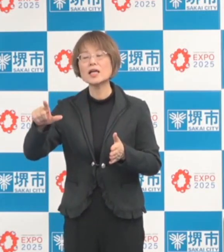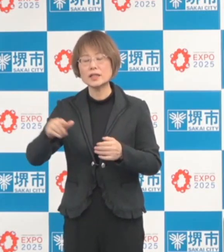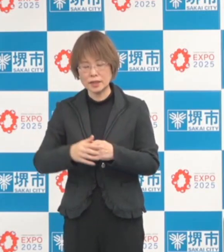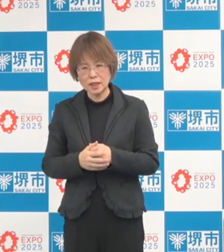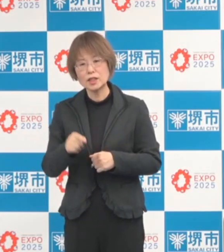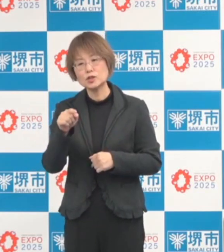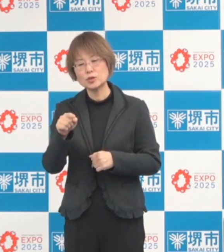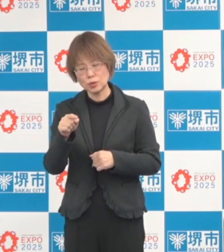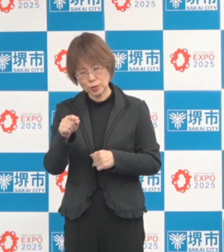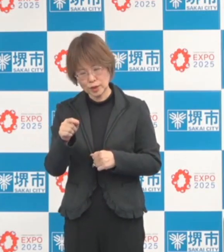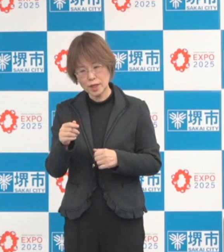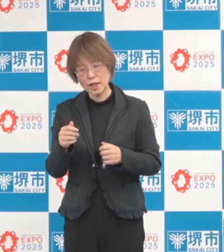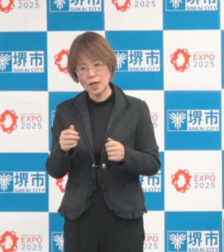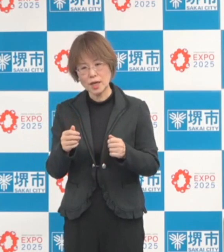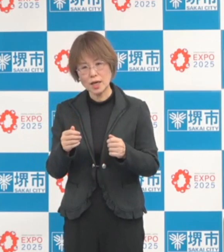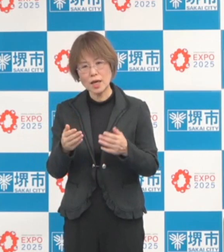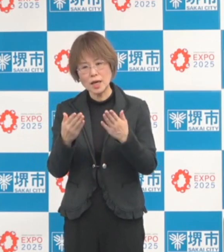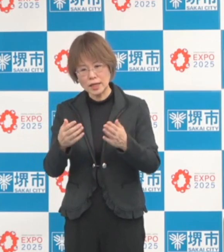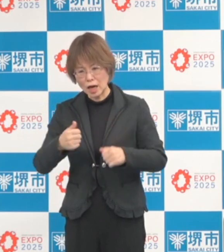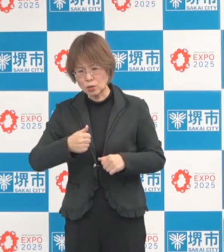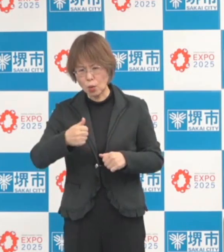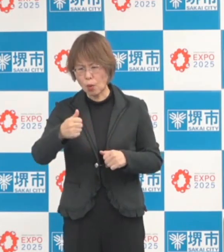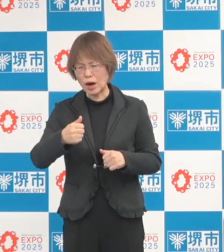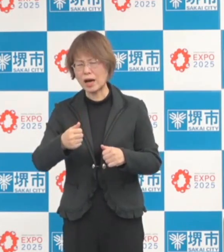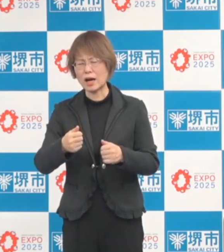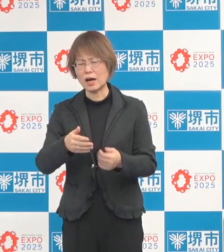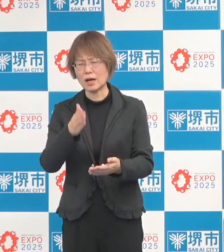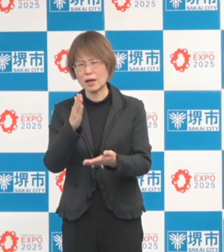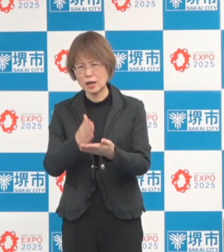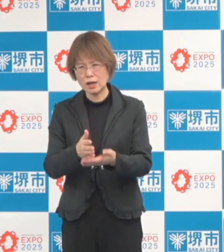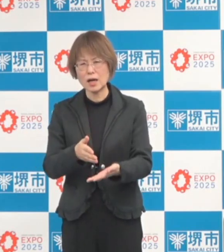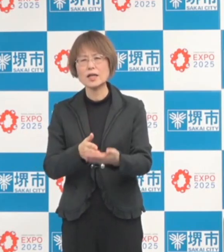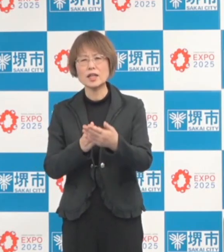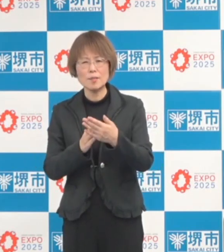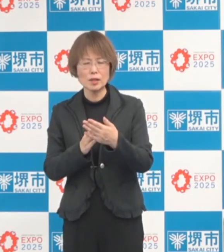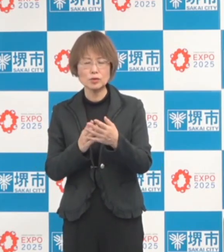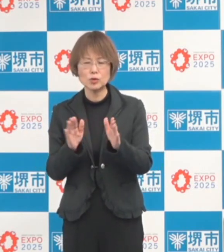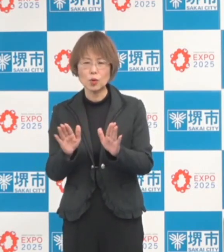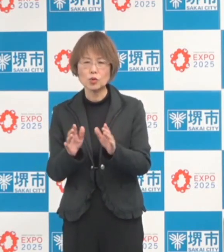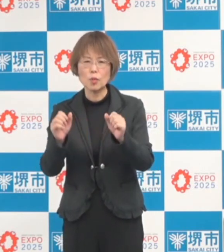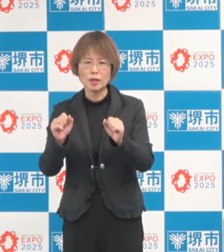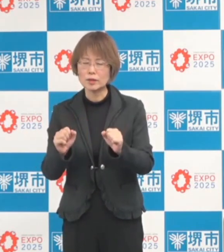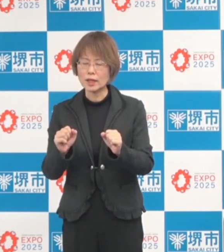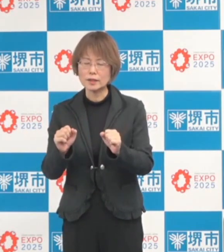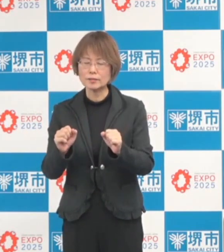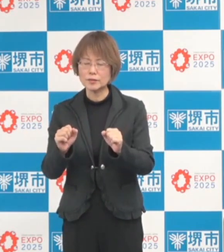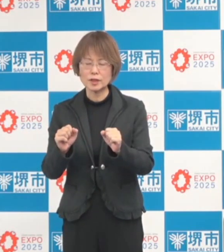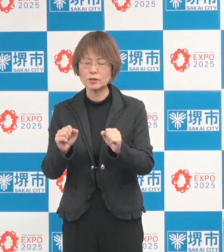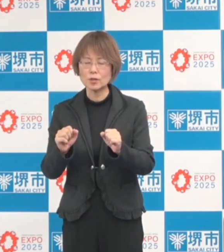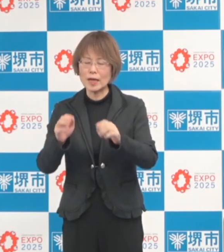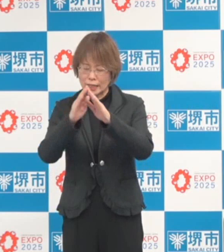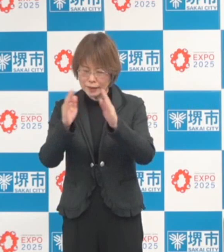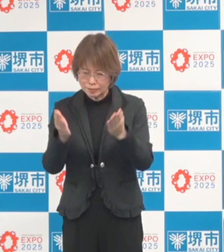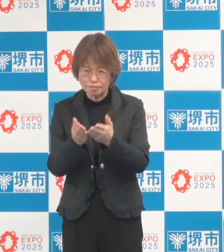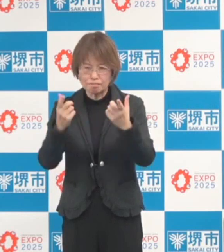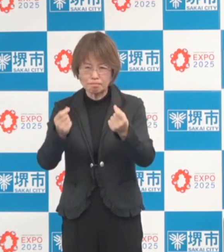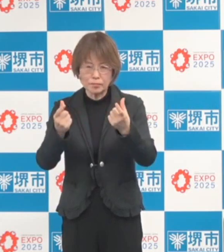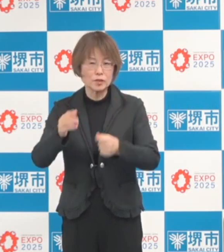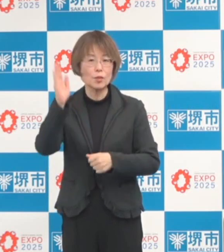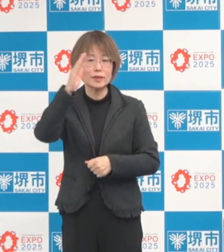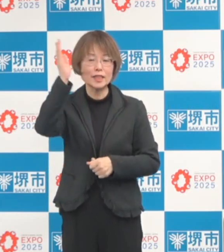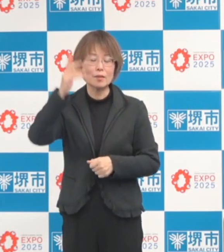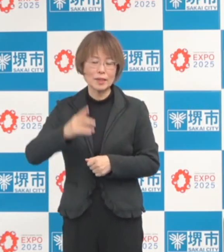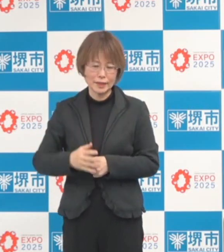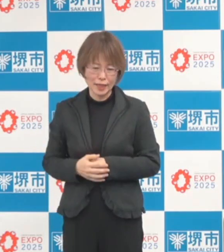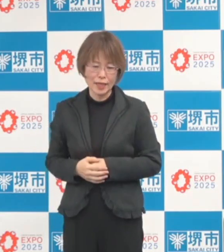める子どもが減るのかというと、まだまだ完全ではないと思っております。でこの今回のこの